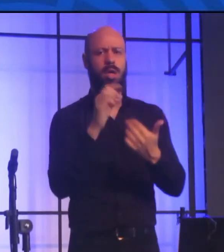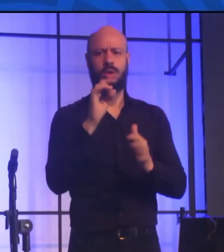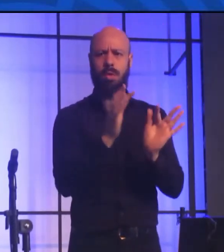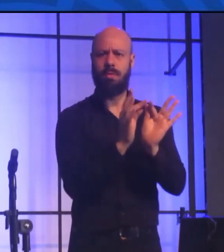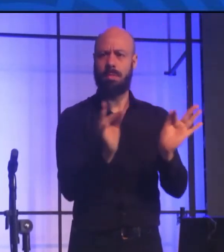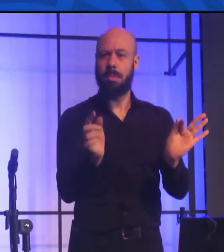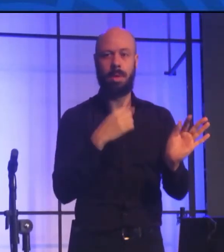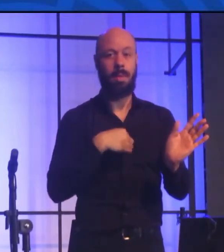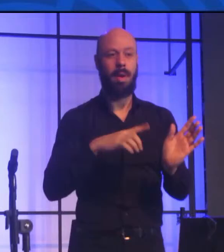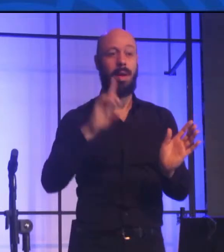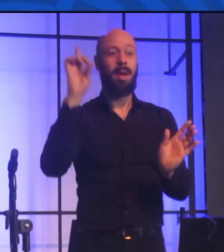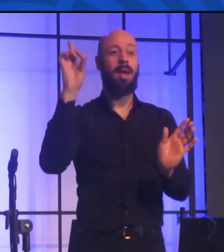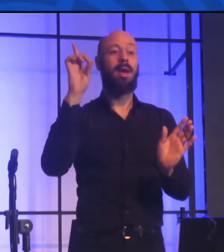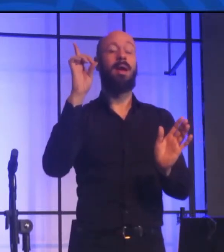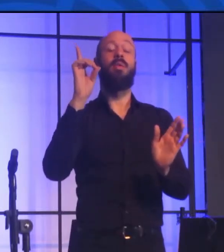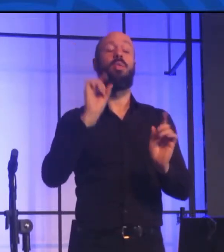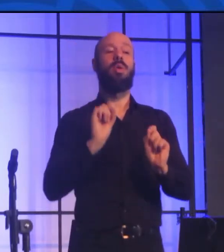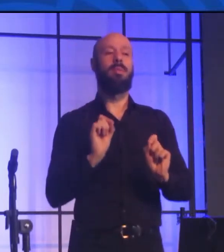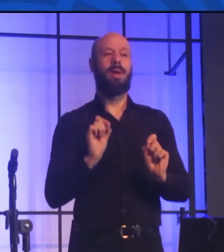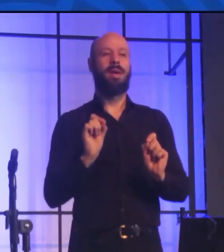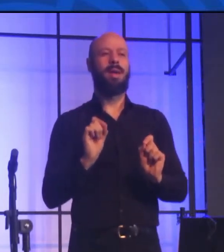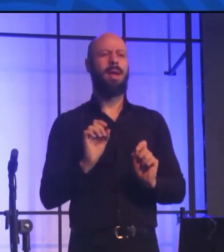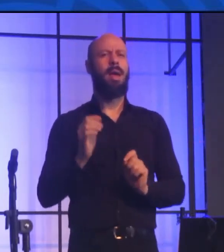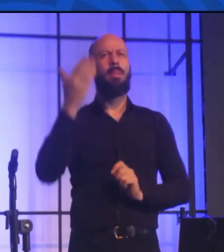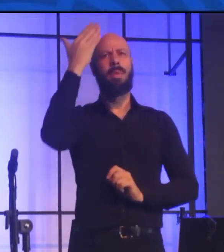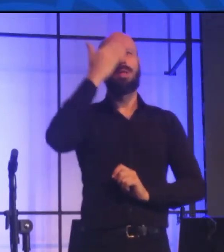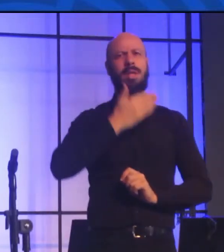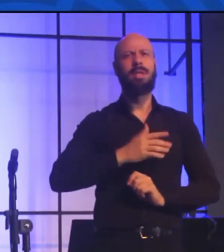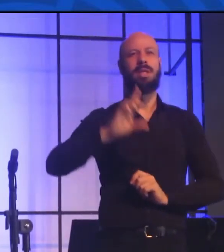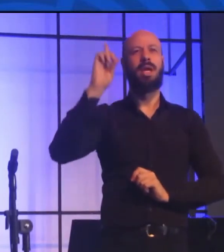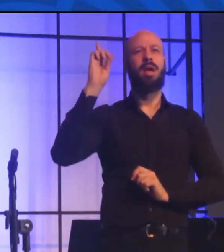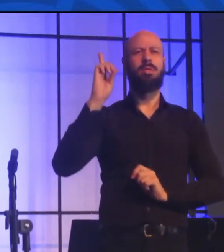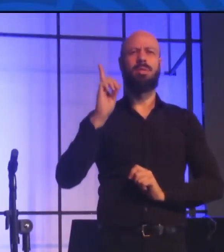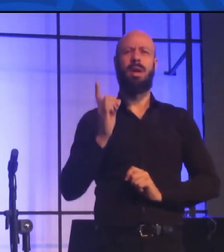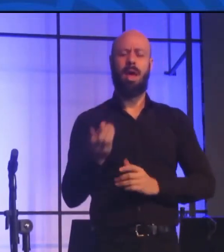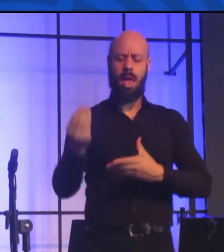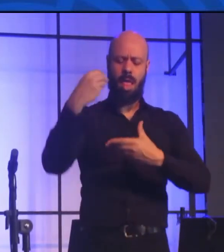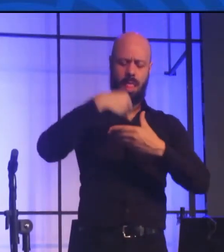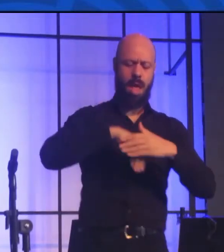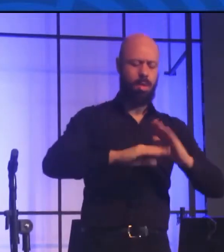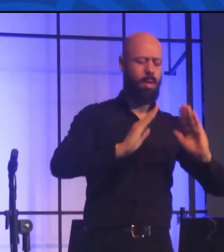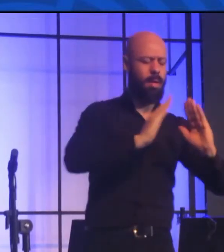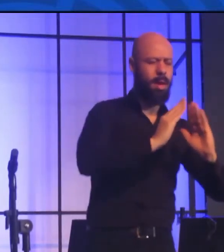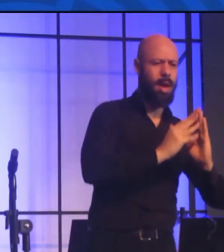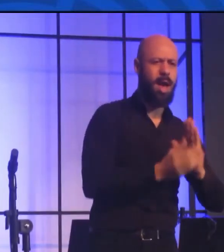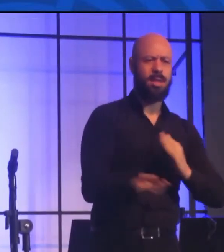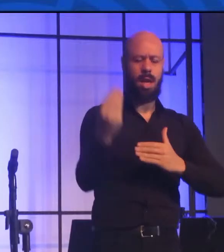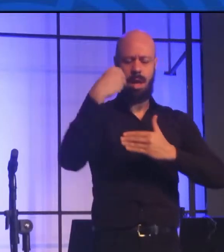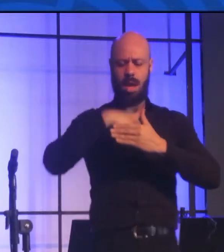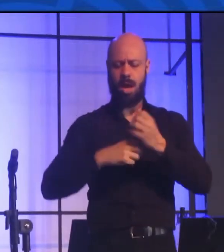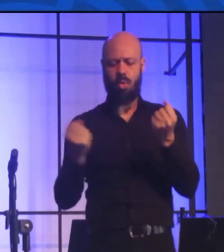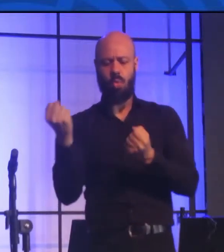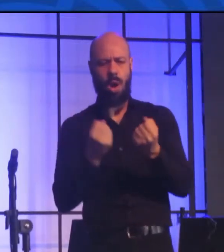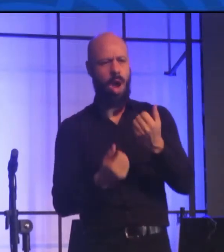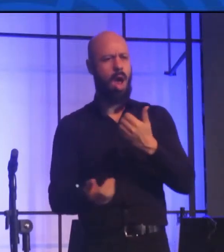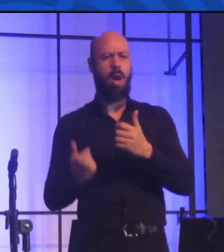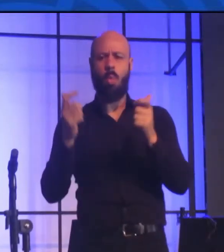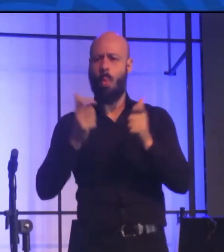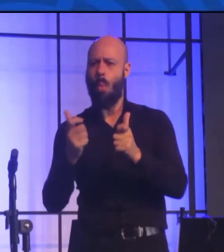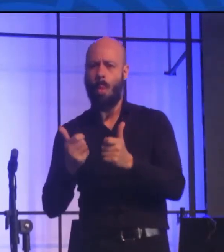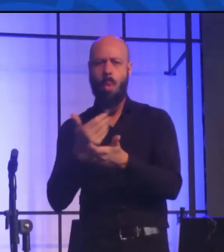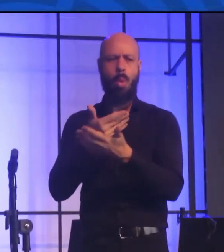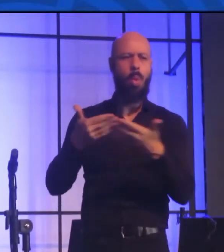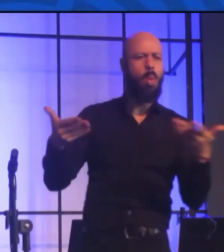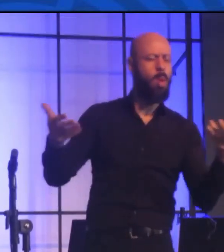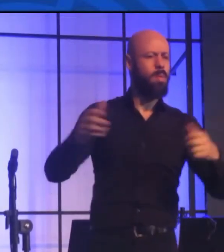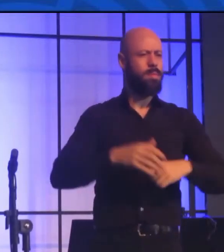de Deus está onde eu estou, está no meu carro, na minha casa, na minha situação que eu estou vivendo. A presença de Deus